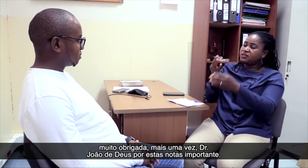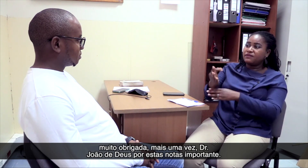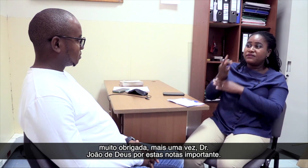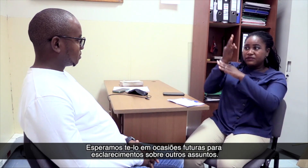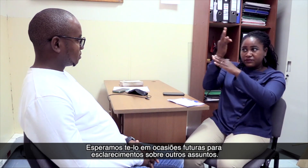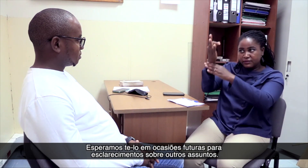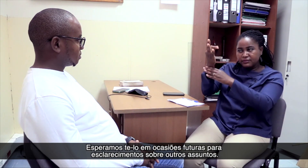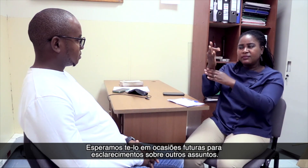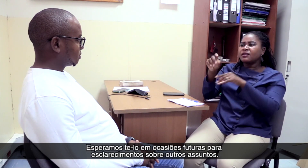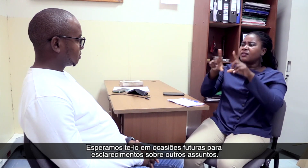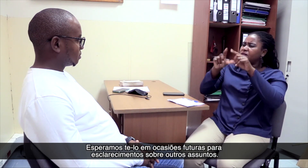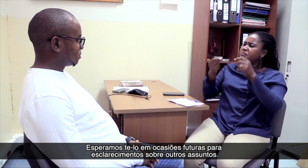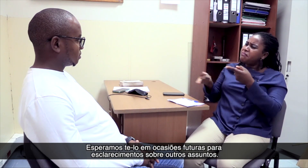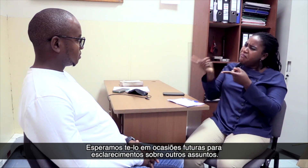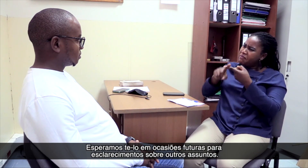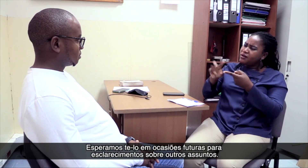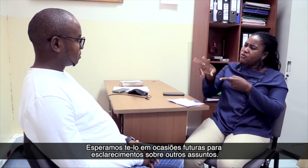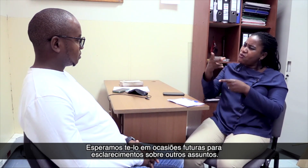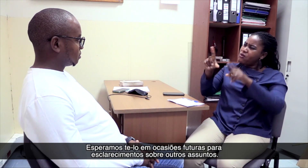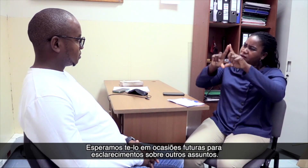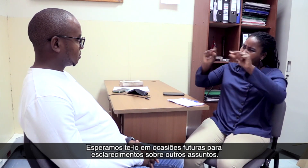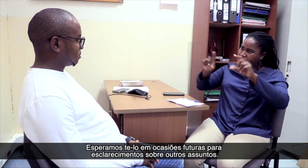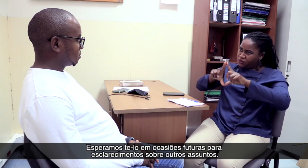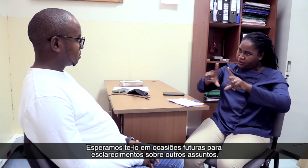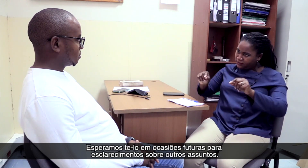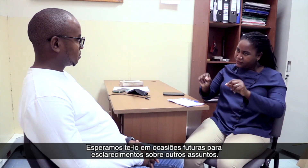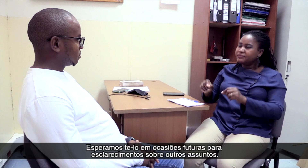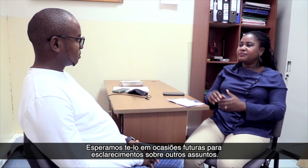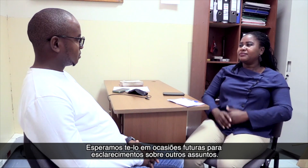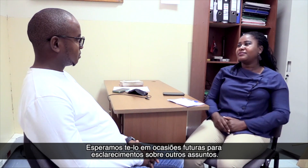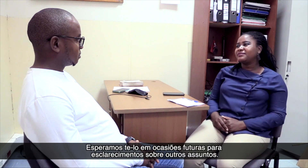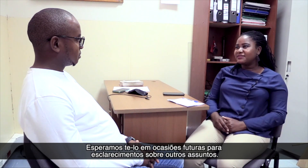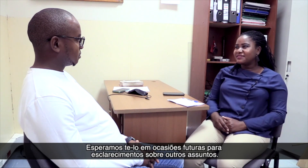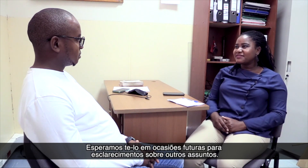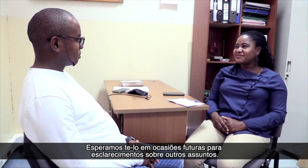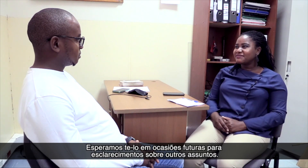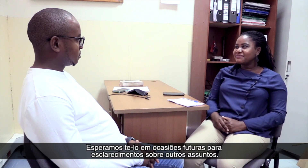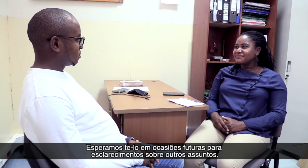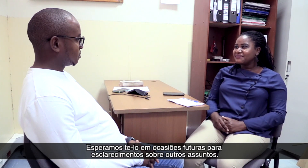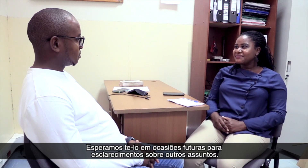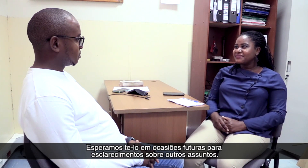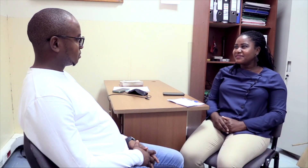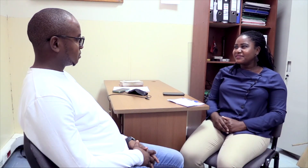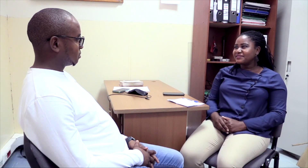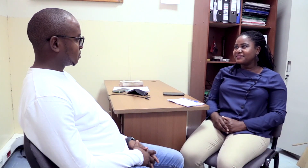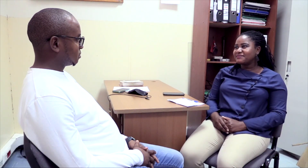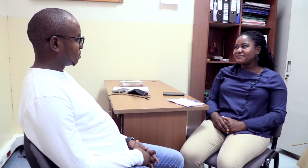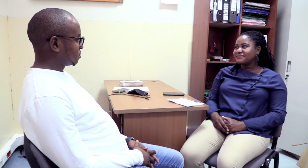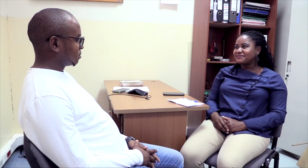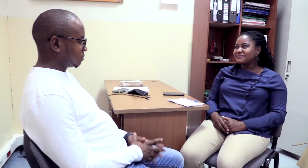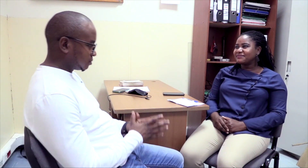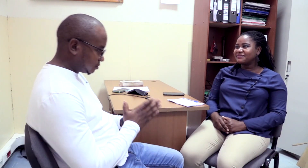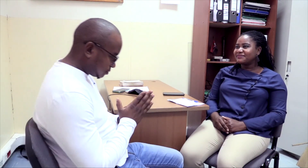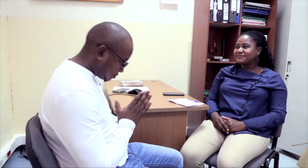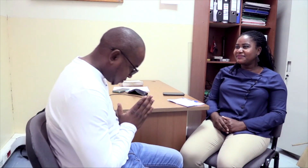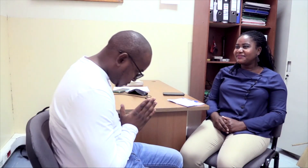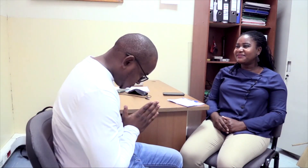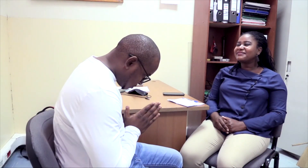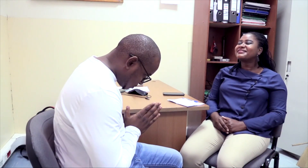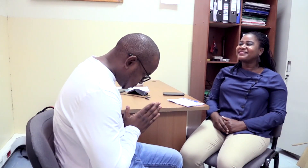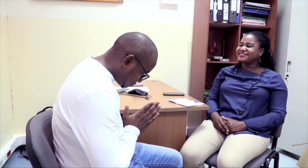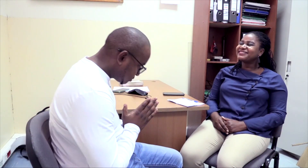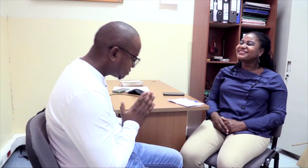delito implicando uma menor. Então, neste caso, a denúncia das uniões prematuras, segundo